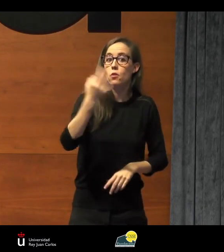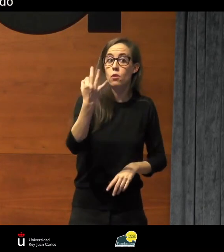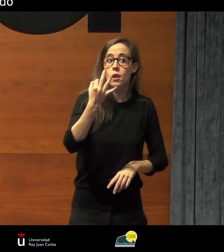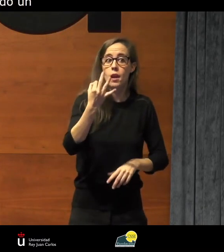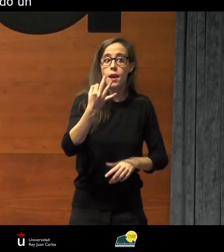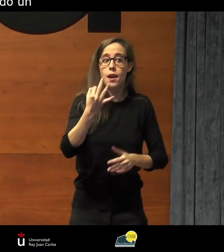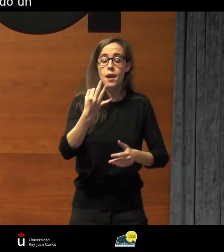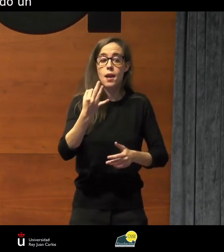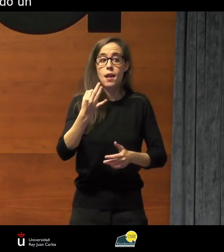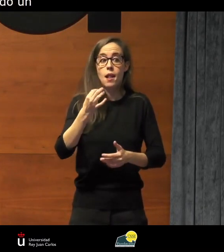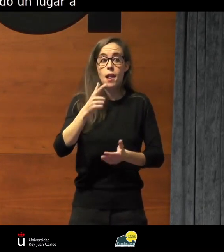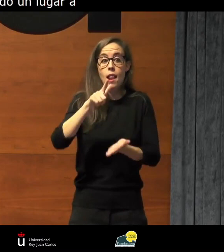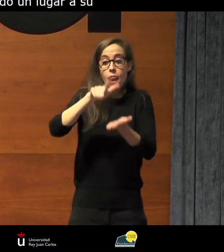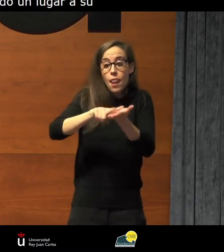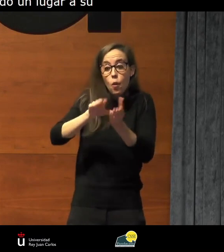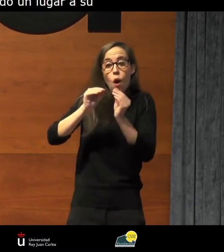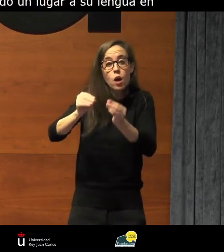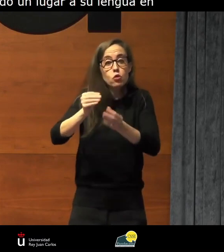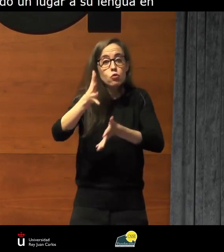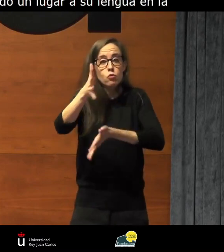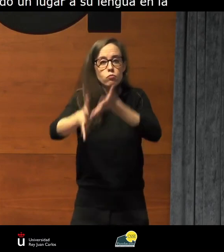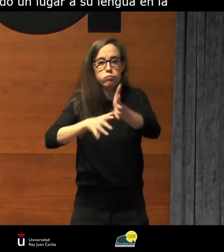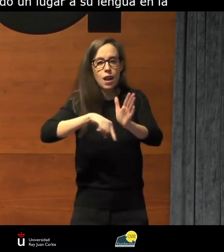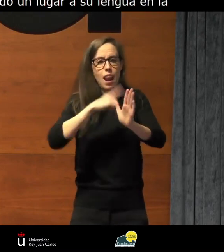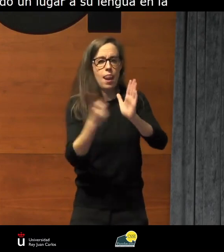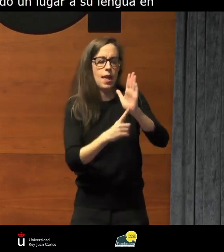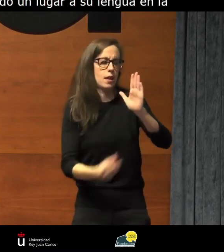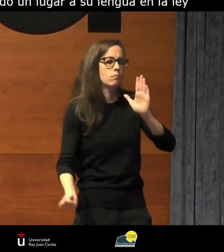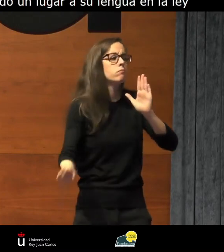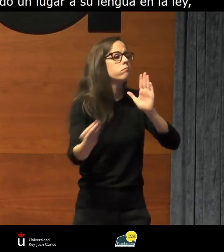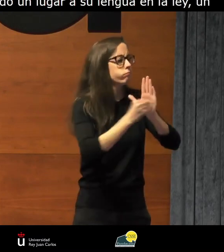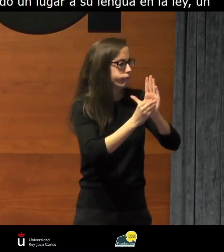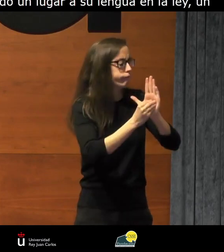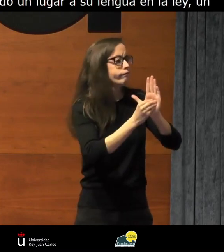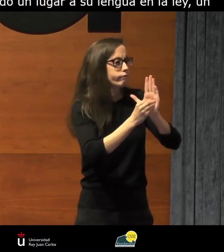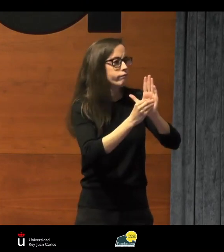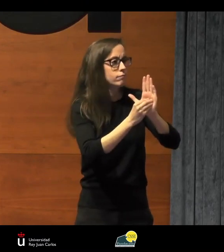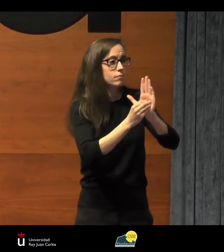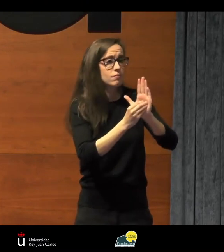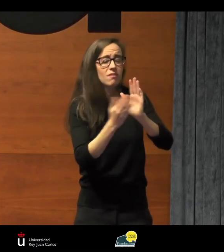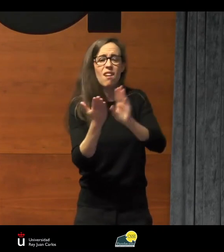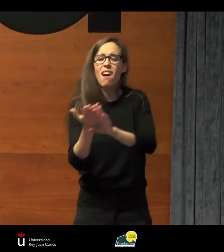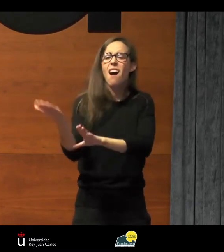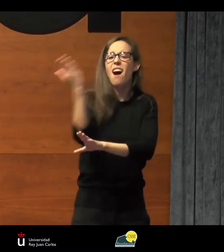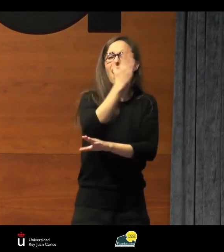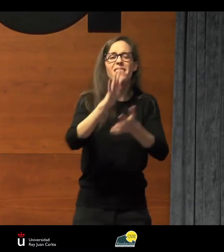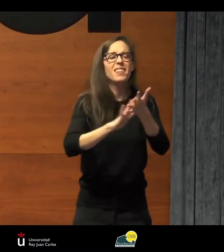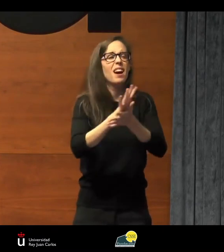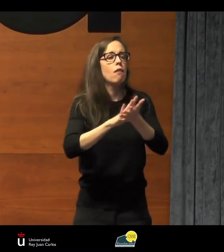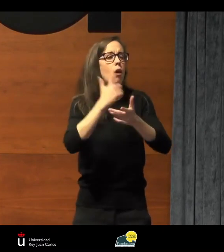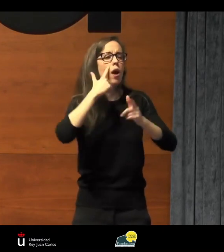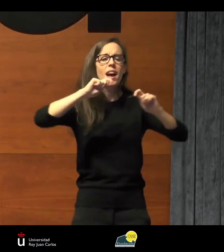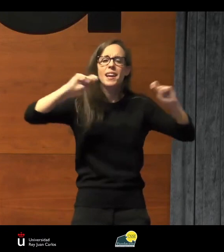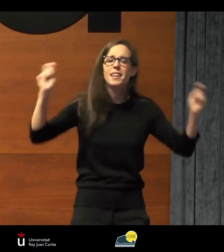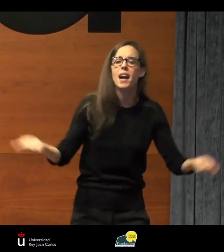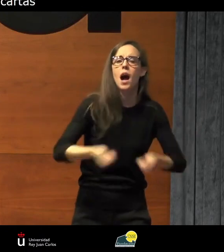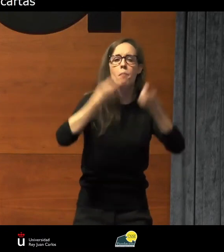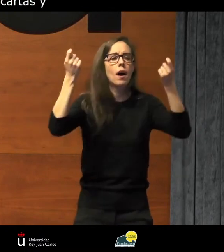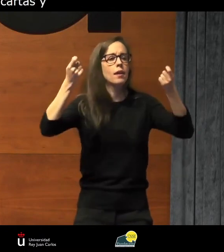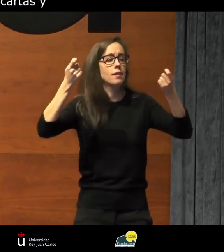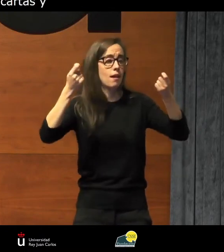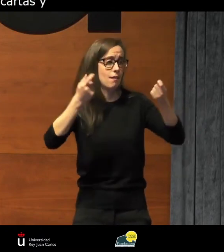a su lengua en la ley. Un asunto que antes estaba en pancartas y proclamas,